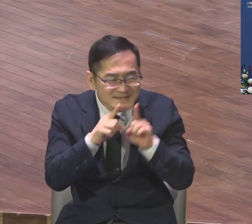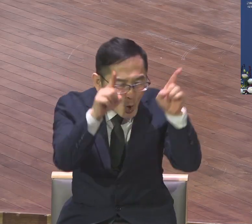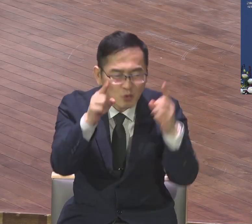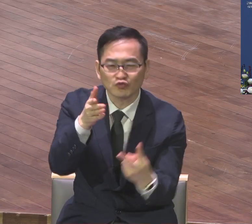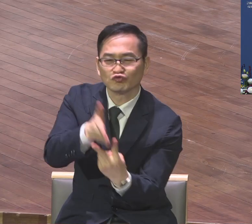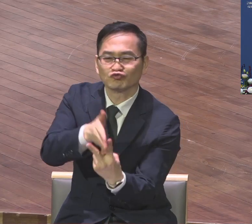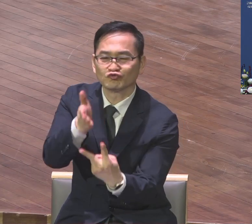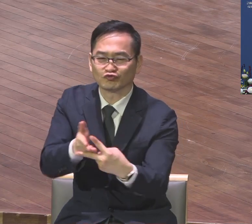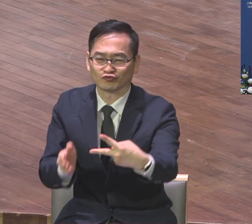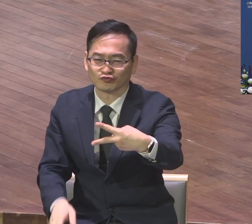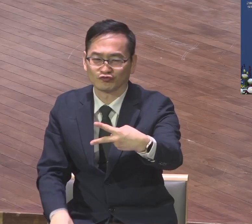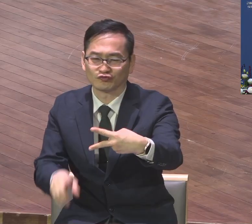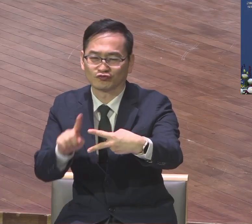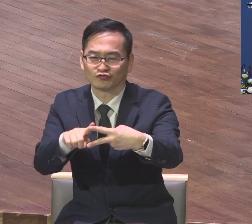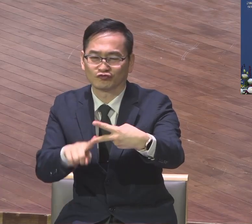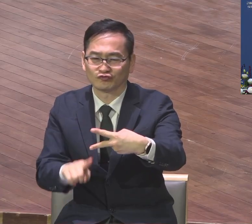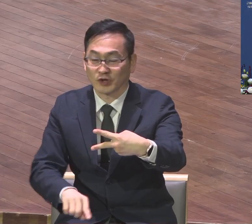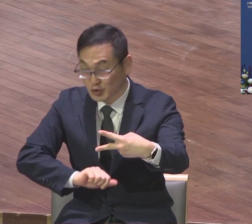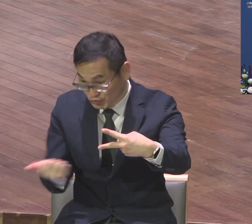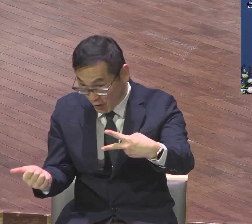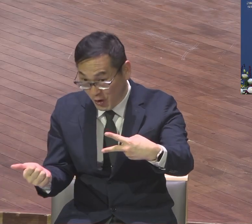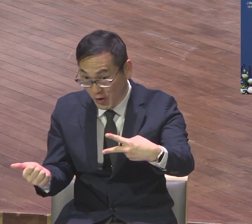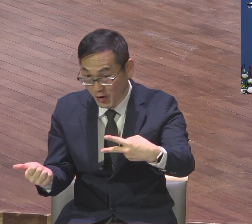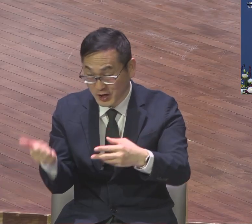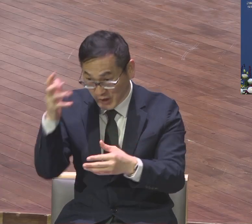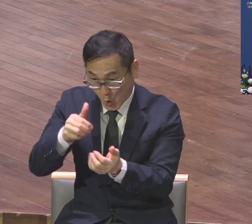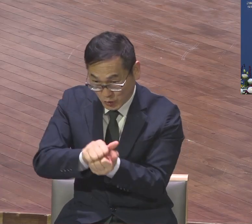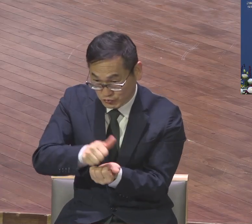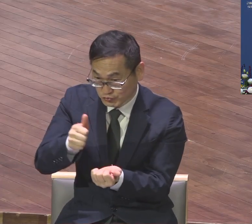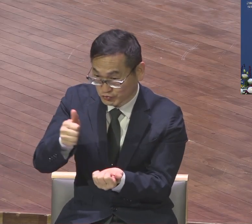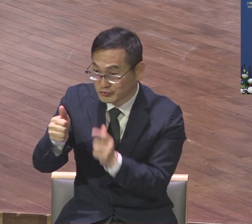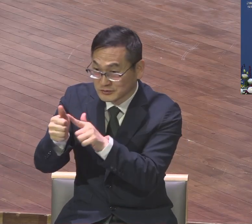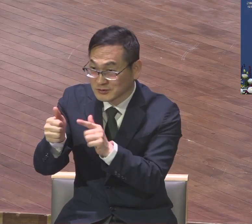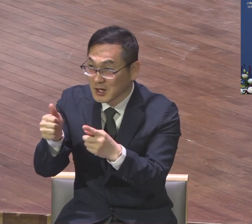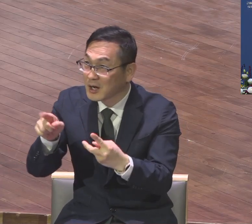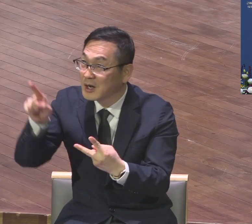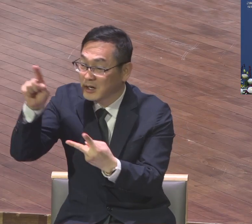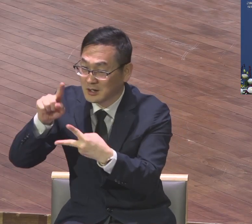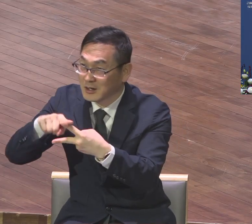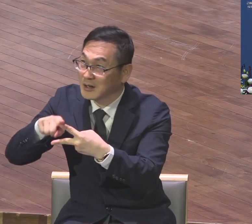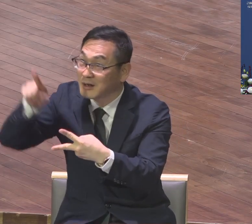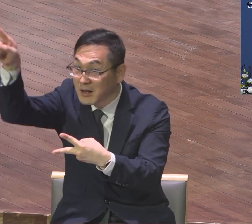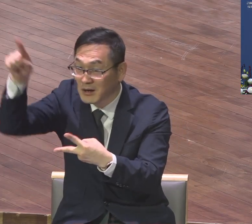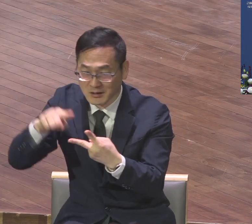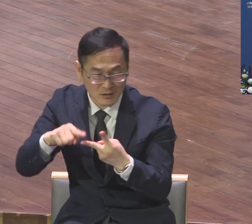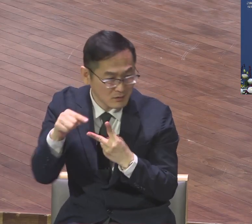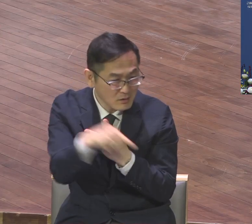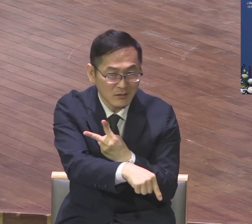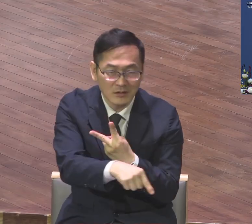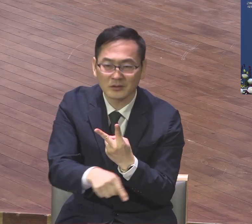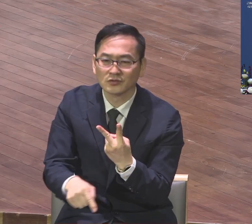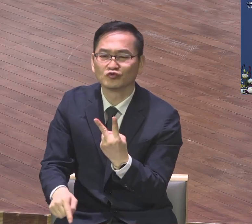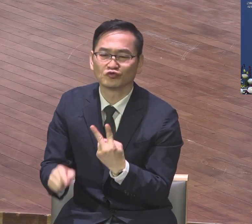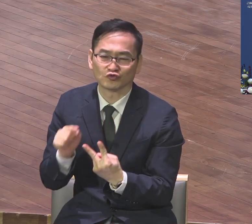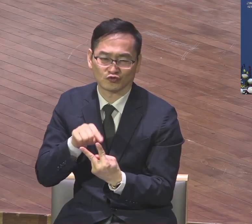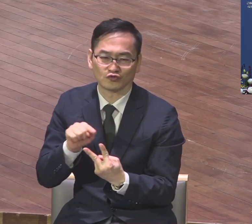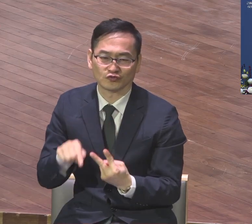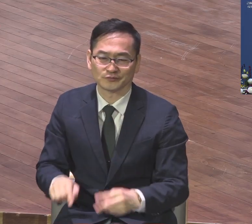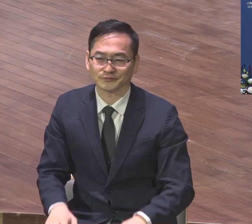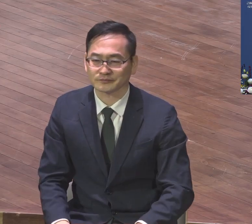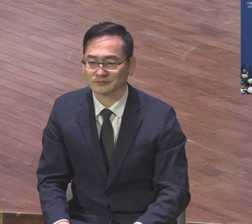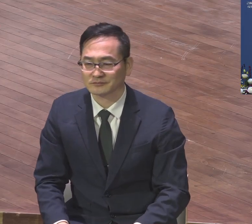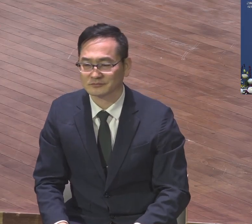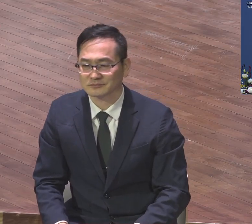무조건 가요. 그 가면서 자기 육체를 봅니다. 죽은 육체를. 자기를 위해서 울고 있는 부모들,